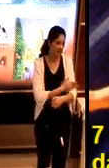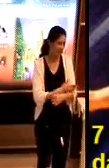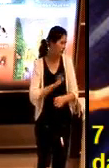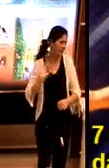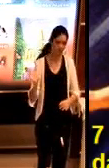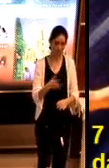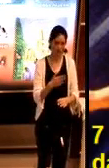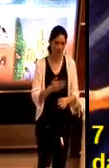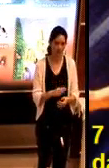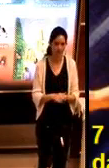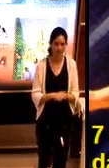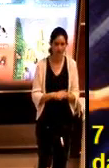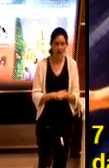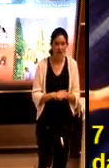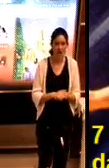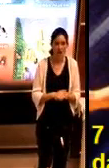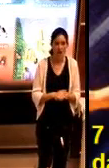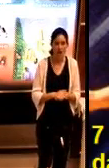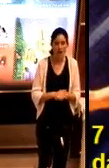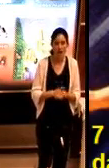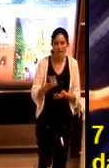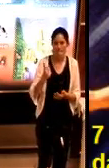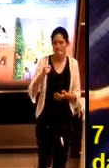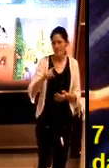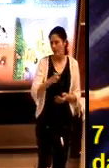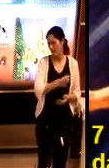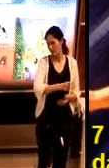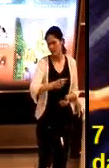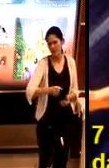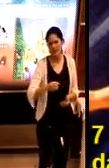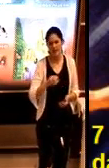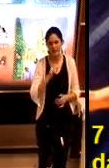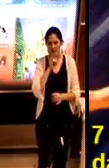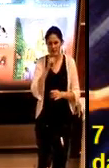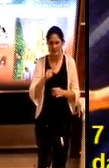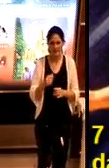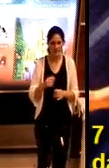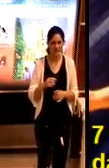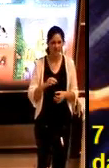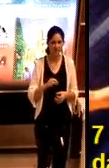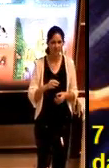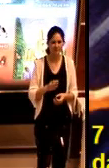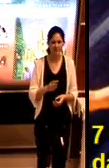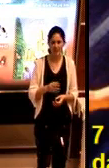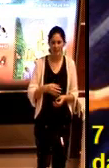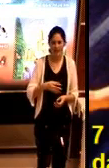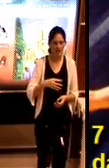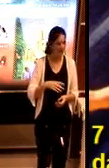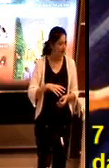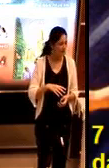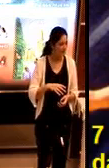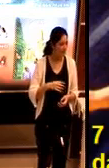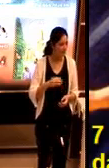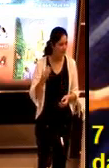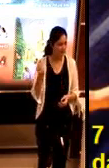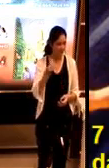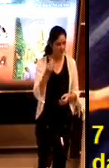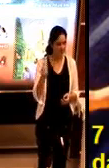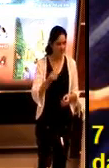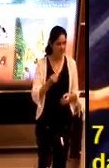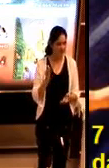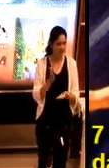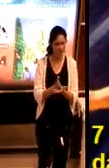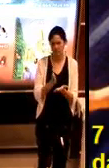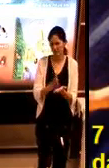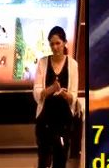Arn, es legalismo el sábado. Hermano, no es legalismo. Claro que si guardamos el sábado, porque llega el sábado y ¿qué